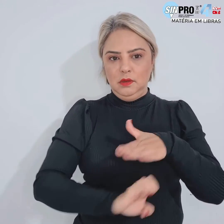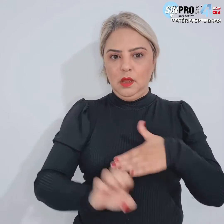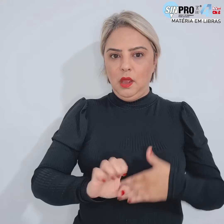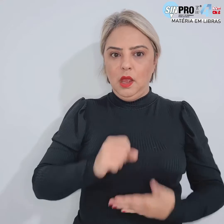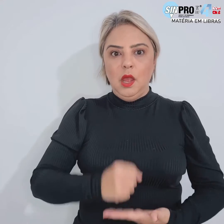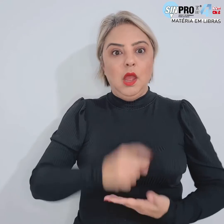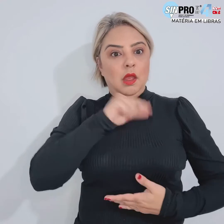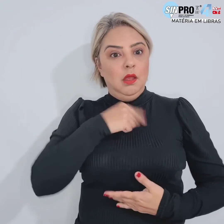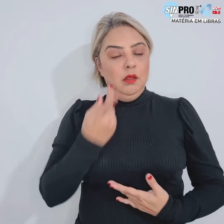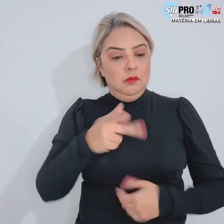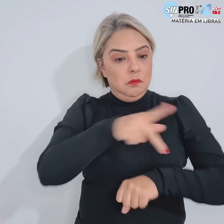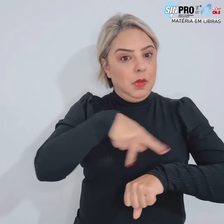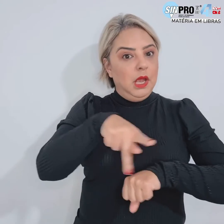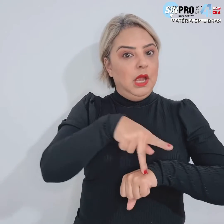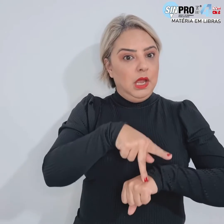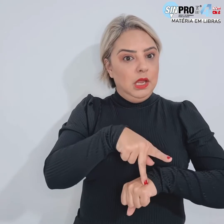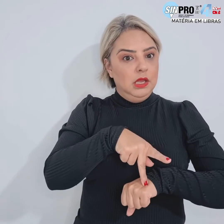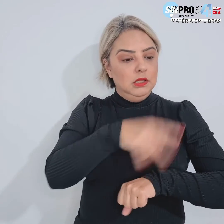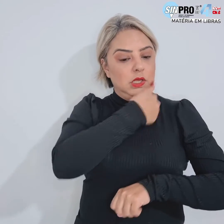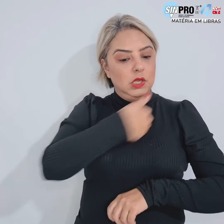por países e governos estrangeiros.